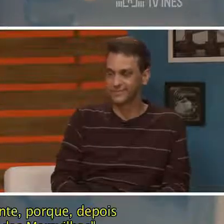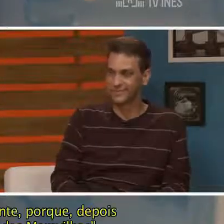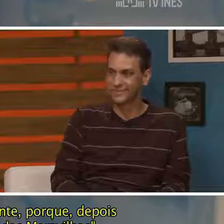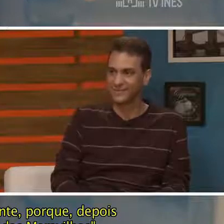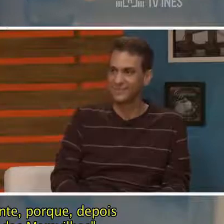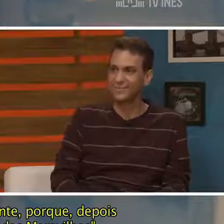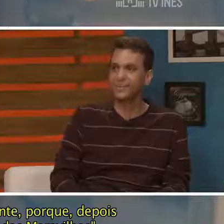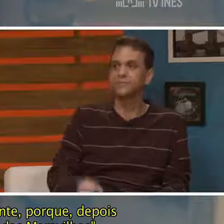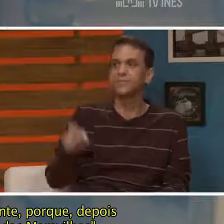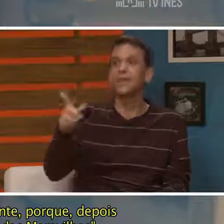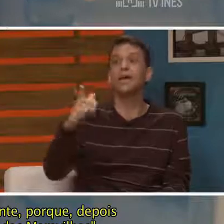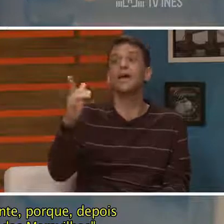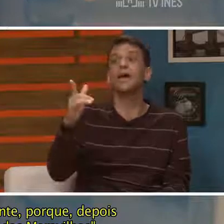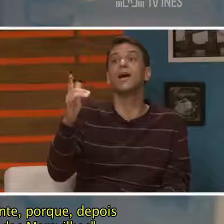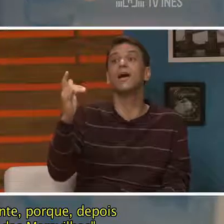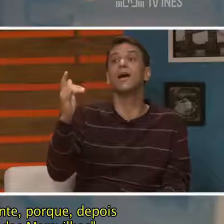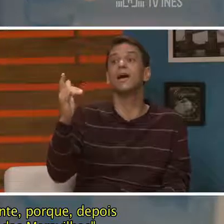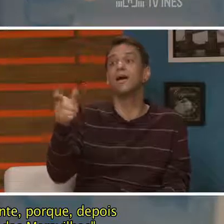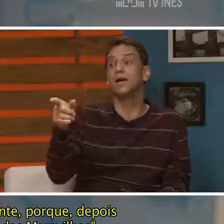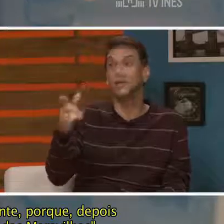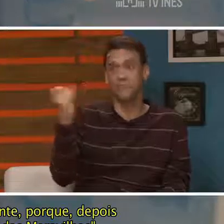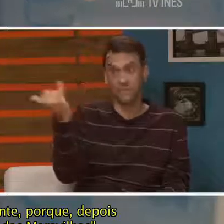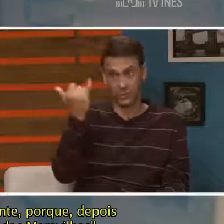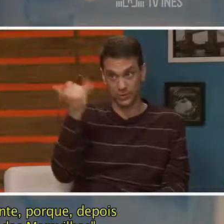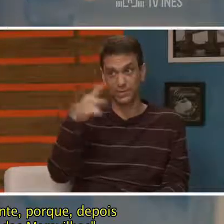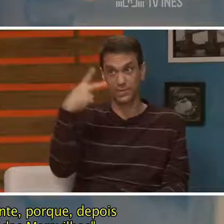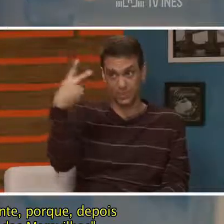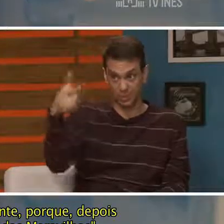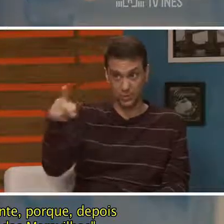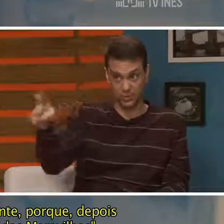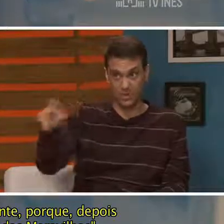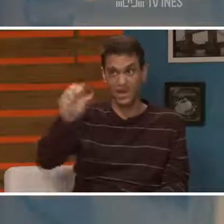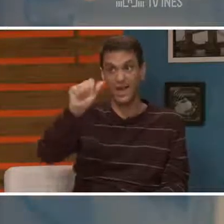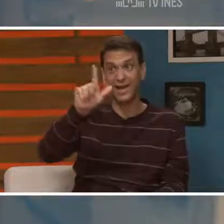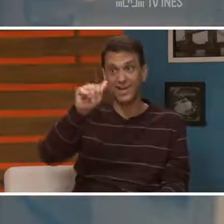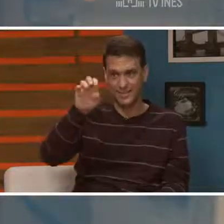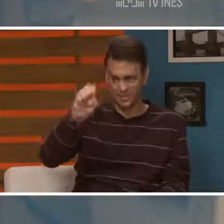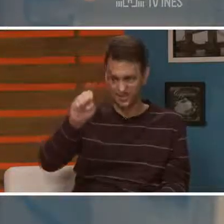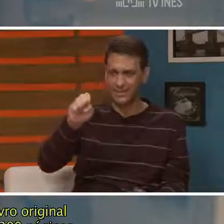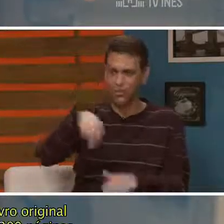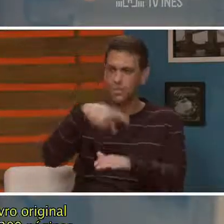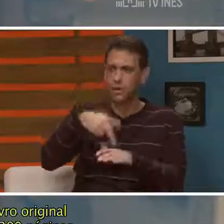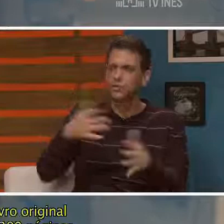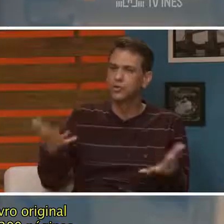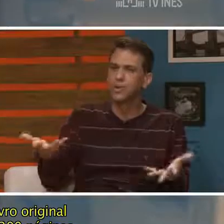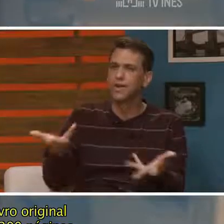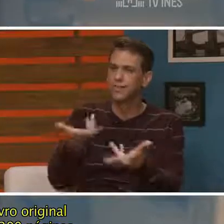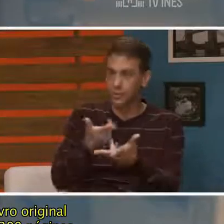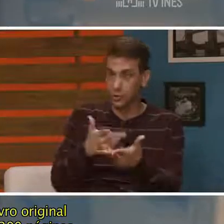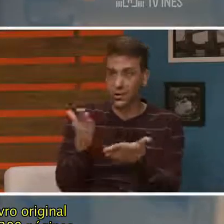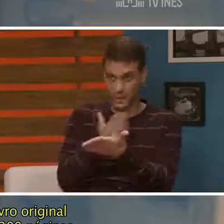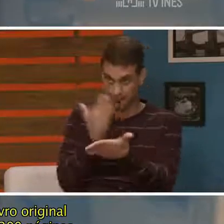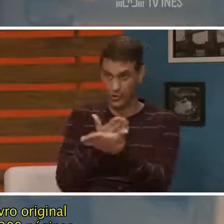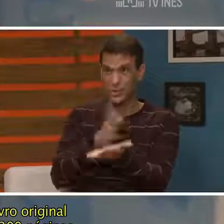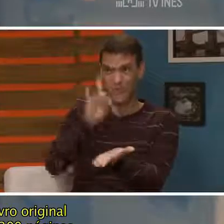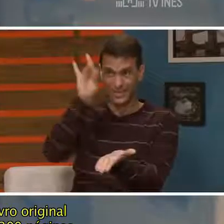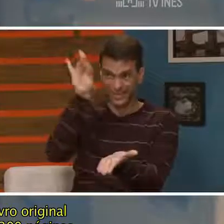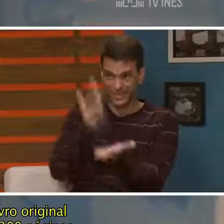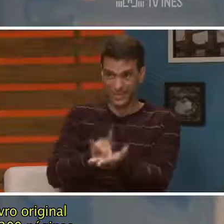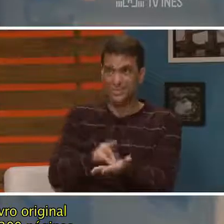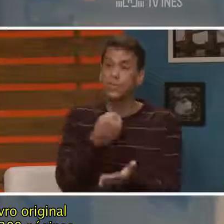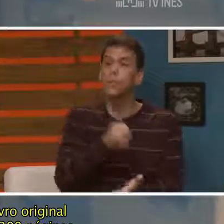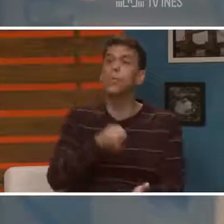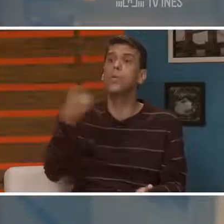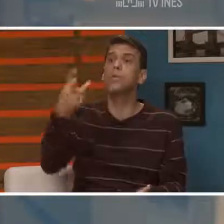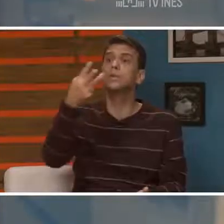Esse aqui é importante porque, depois do Alice no País das Maravilhas, como um livro original tem mais de